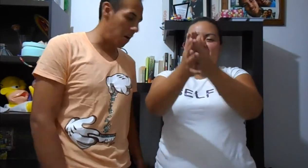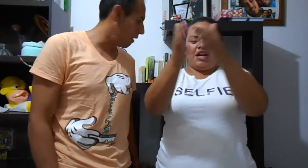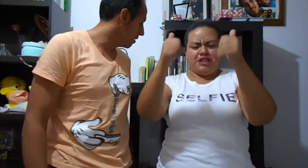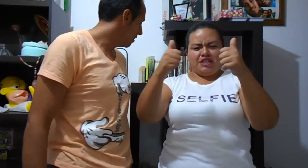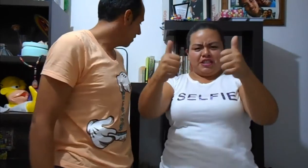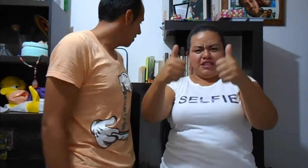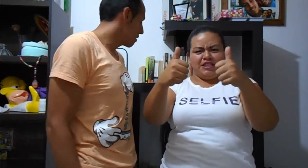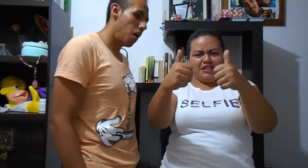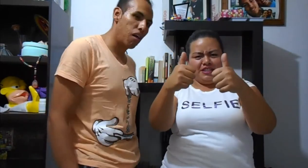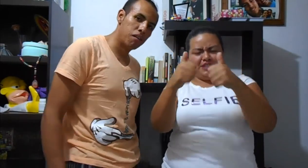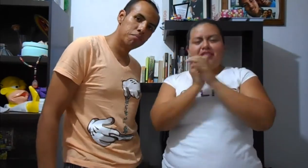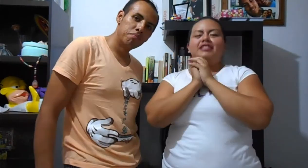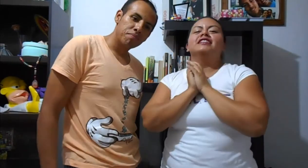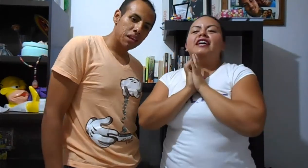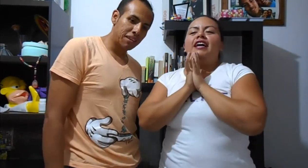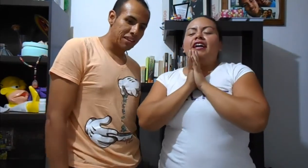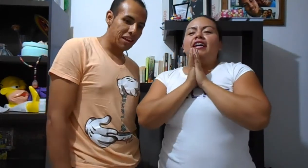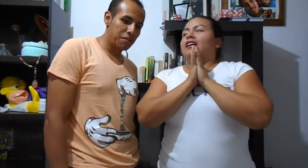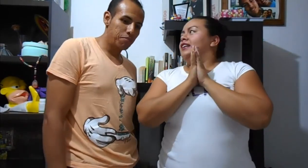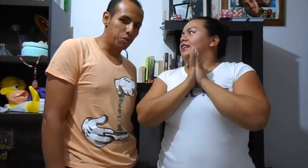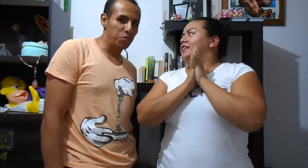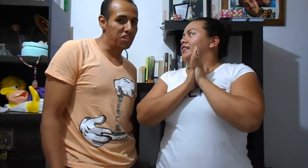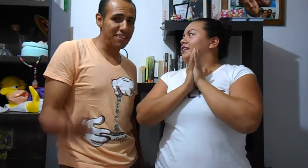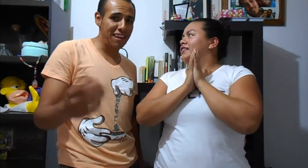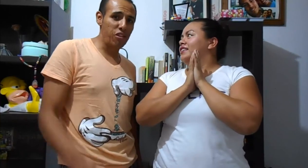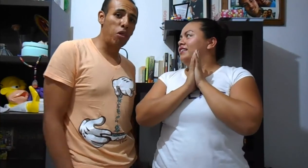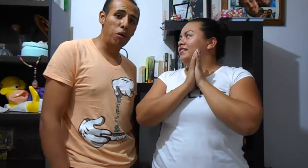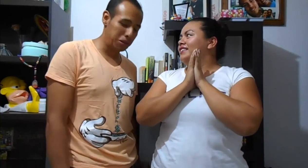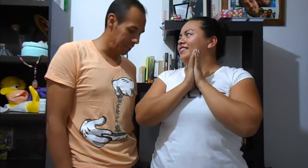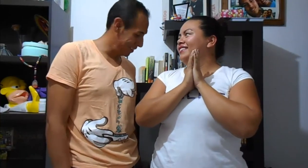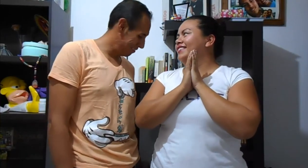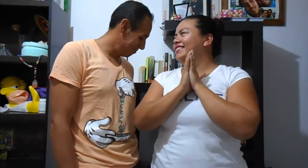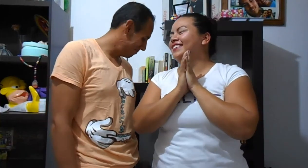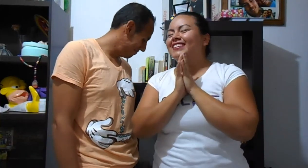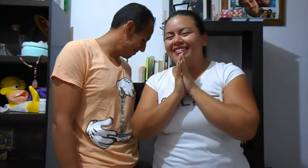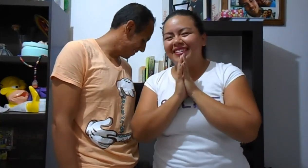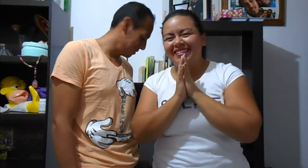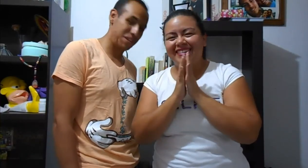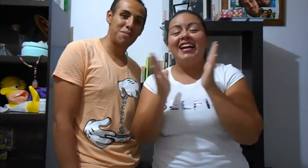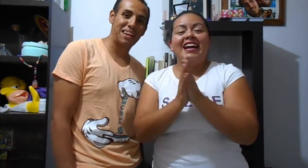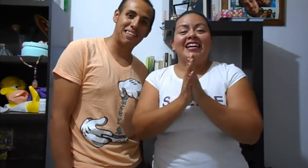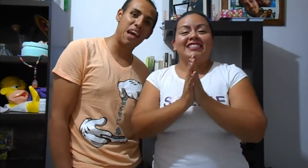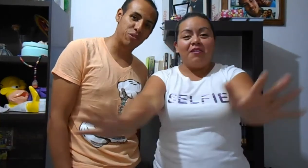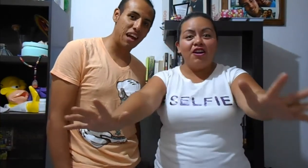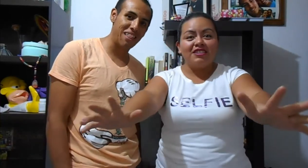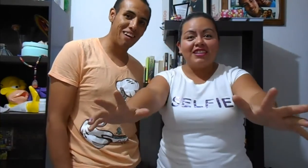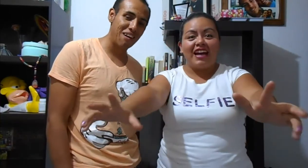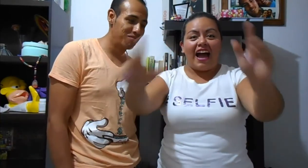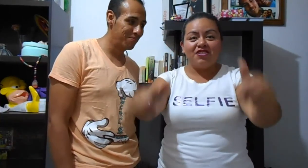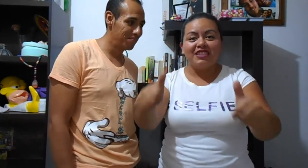tiró. gané, Pues muchas gracias a todos. Esperemos que les haya chavos. gustado. Algo